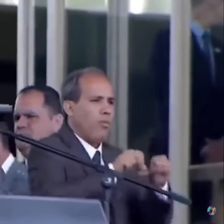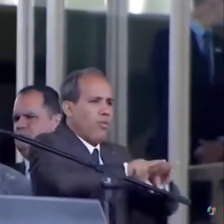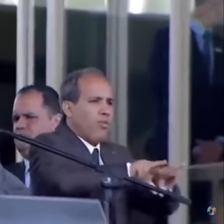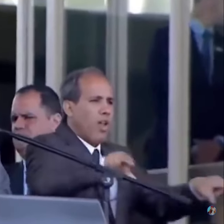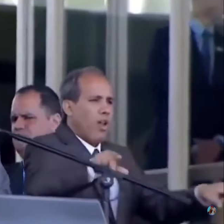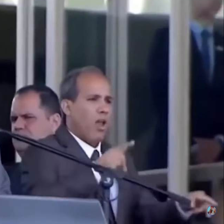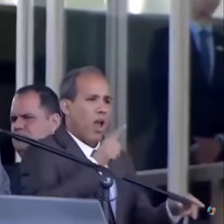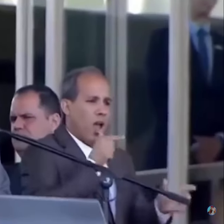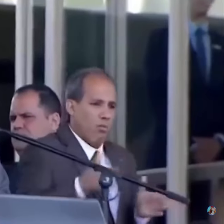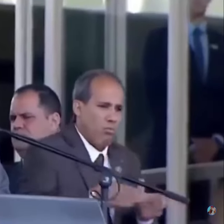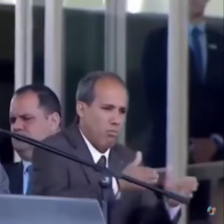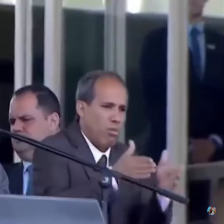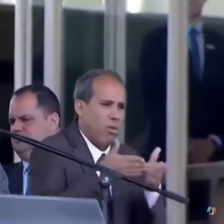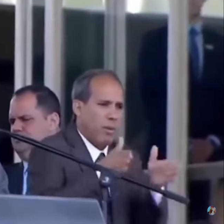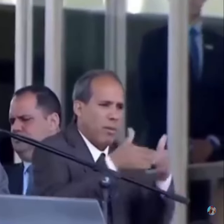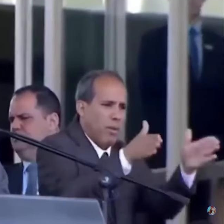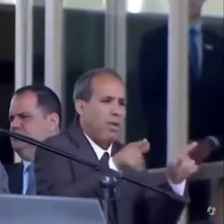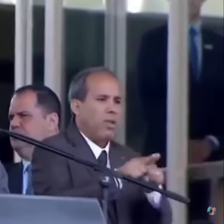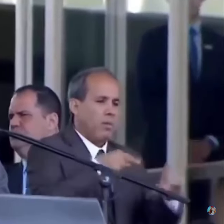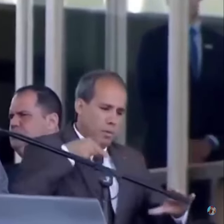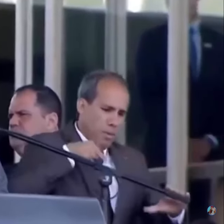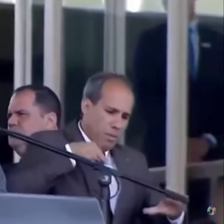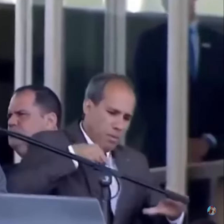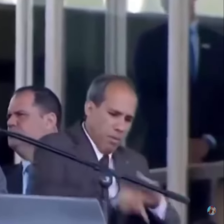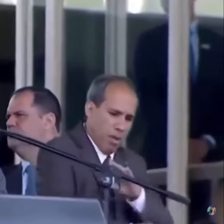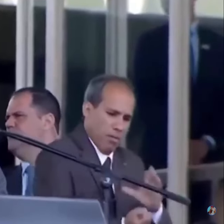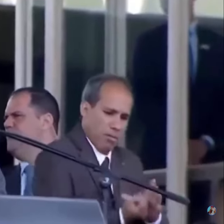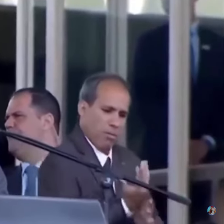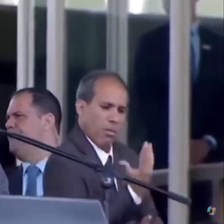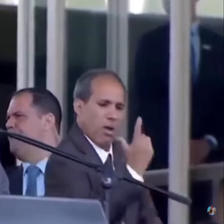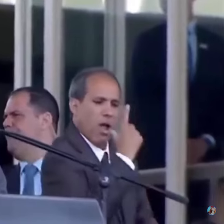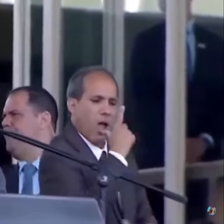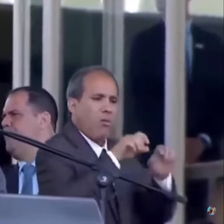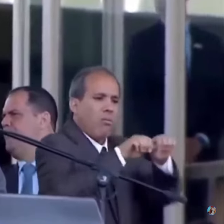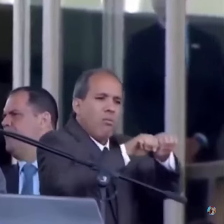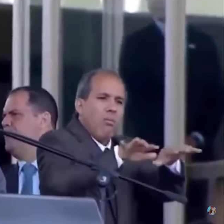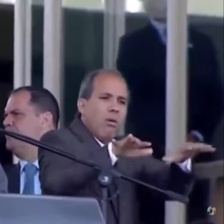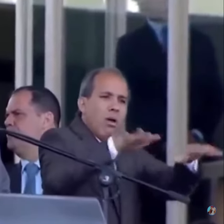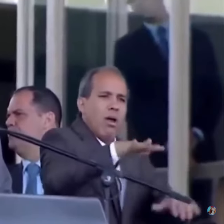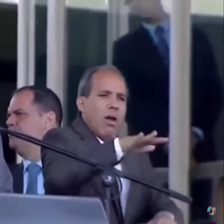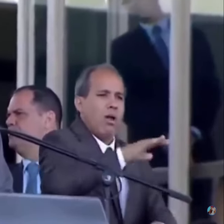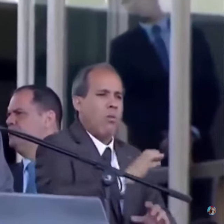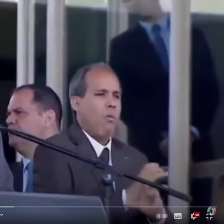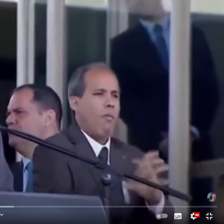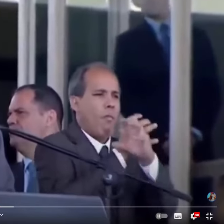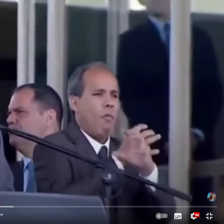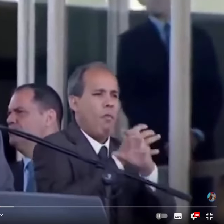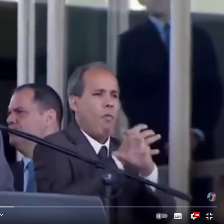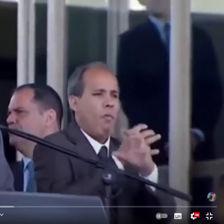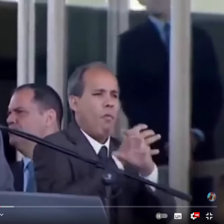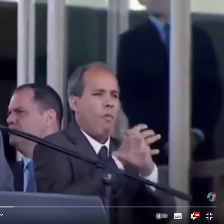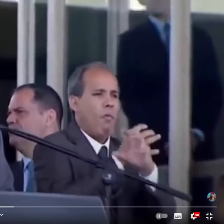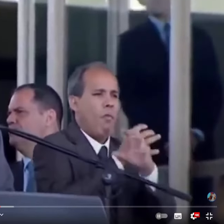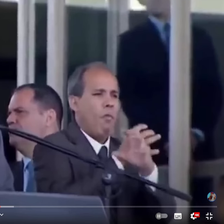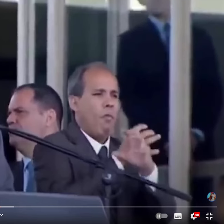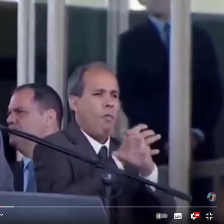rios, perfurando poços e distribuindo água no semiárido, preservando